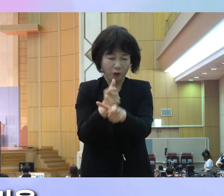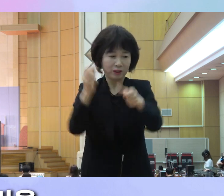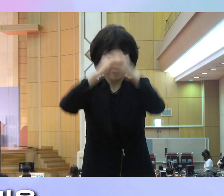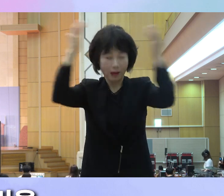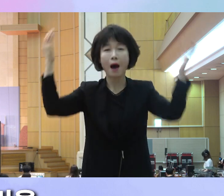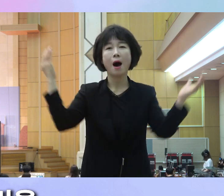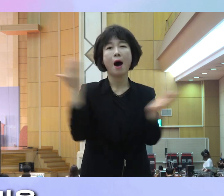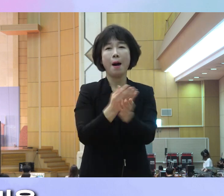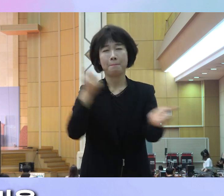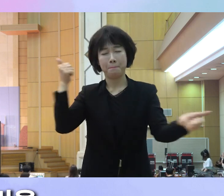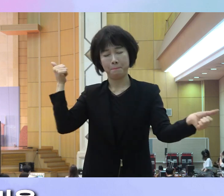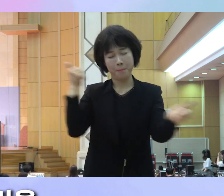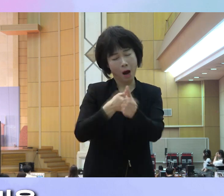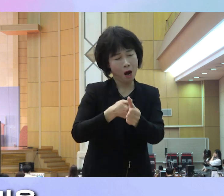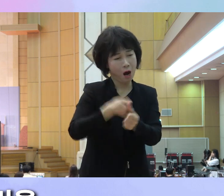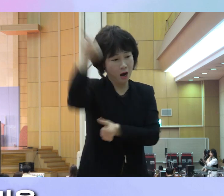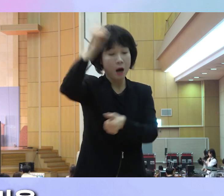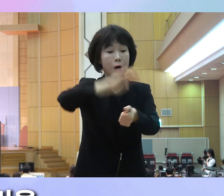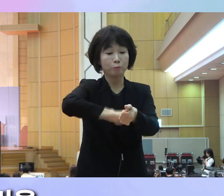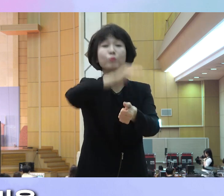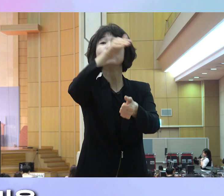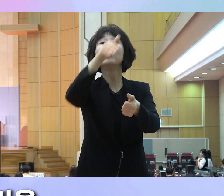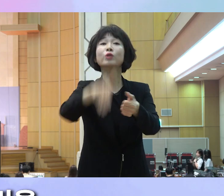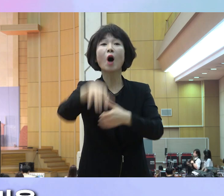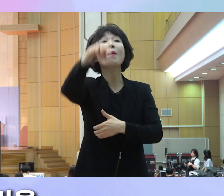원수를 다 이기고